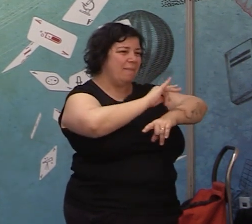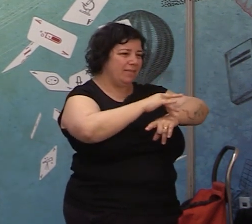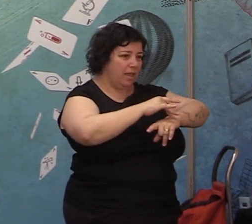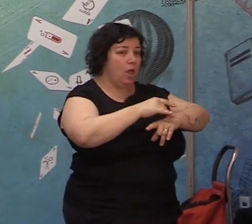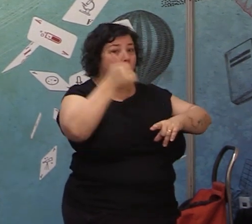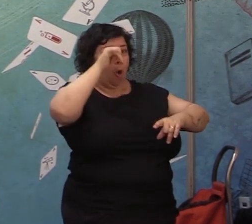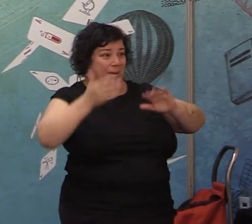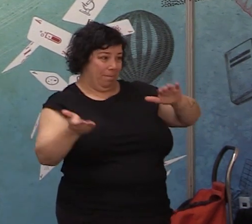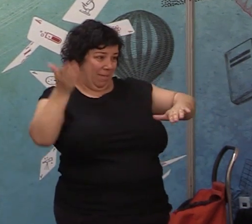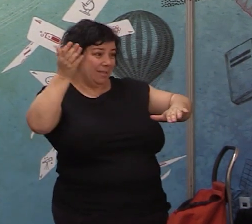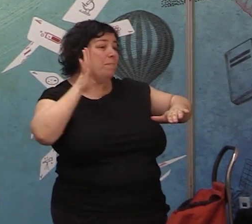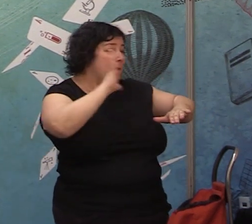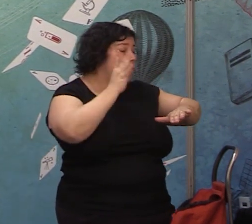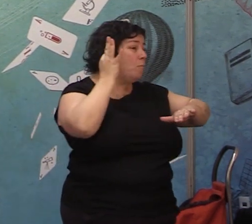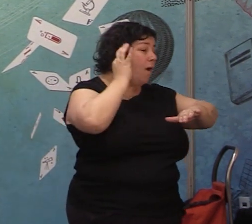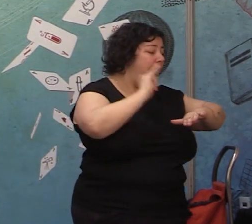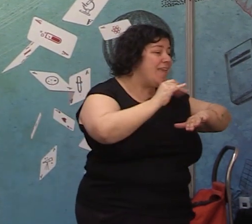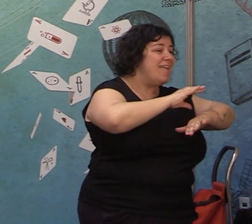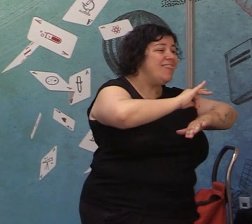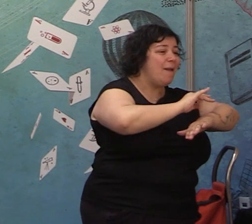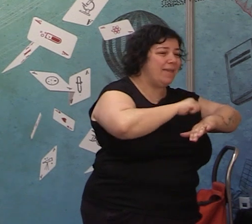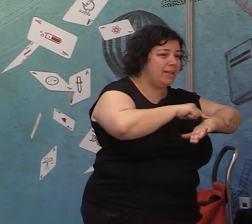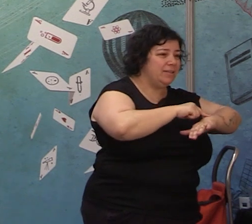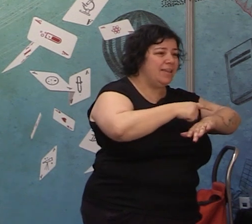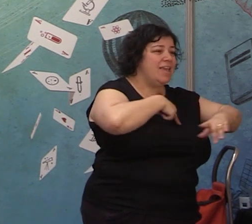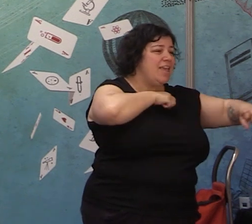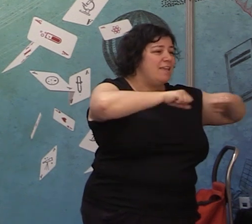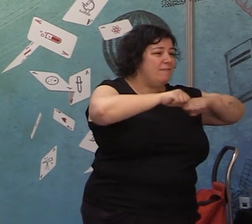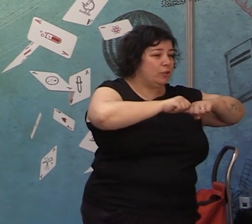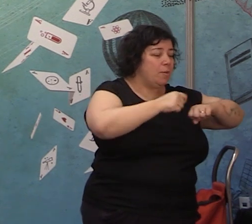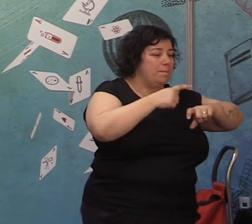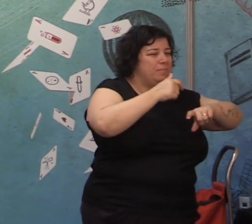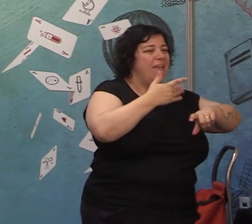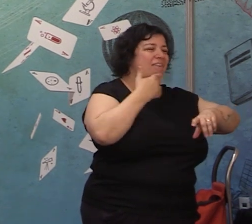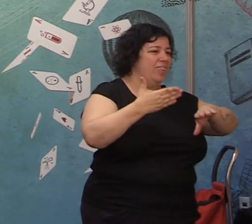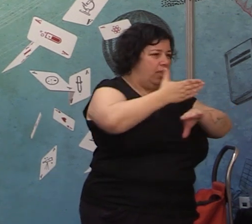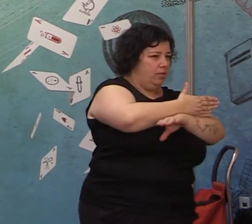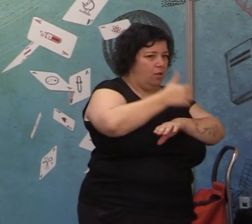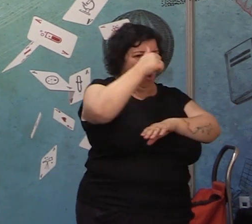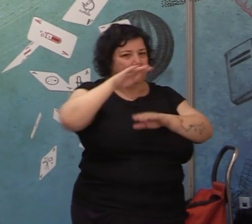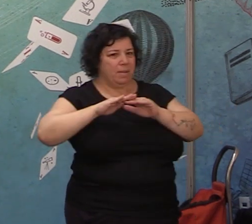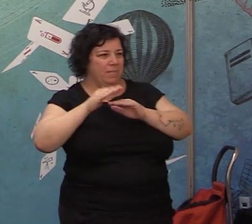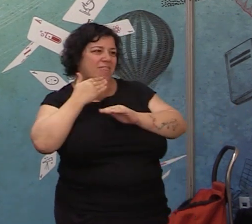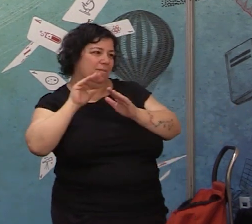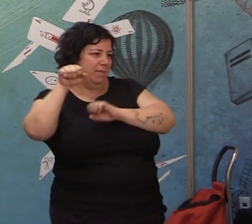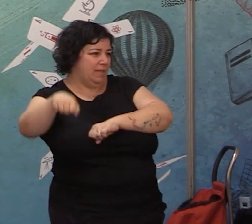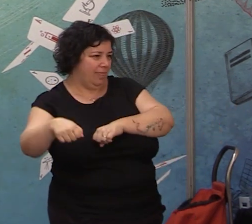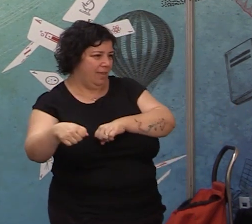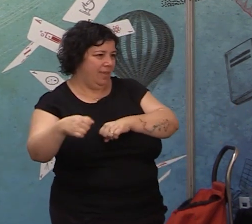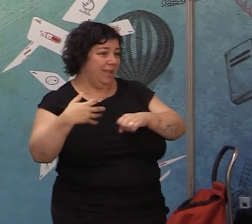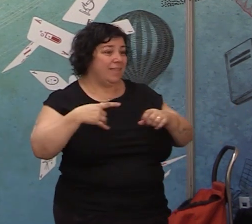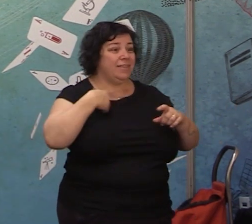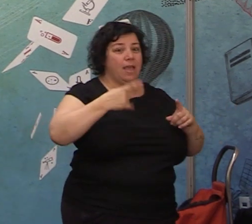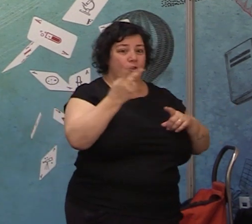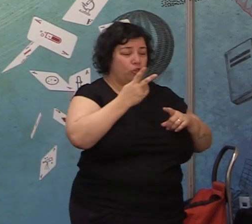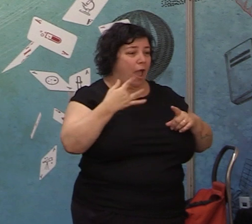hombres diabéticos, las mujeres diabéticas suelen tener infartos más prematuros que los hombres diabéticos. O sea, aquí ya hay factores de riesgo que tenemos